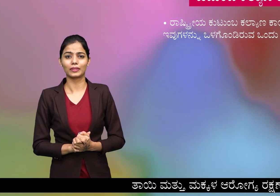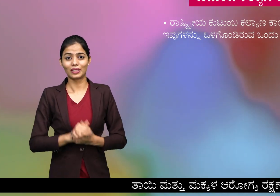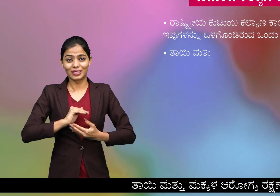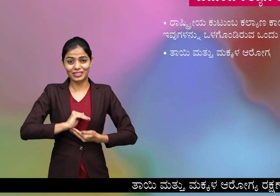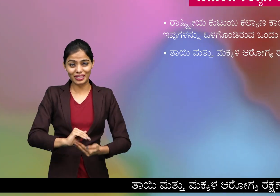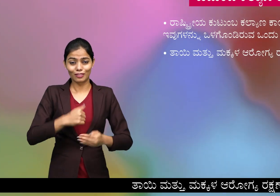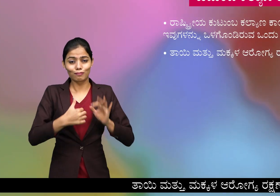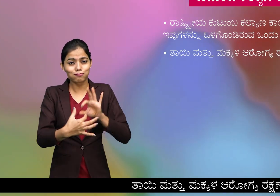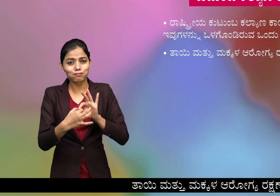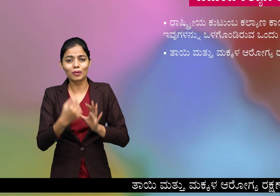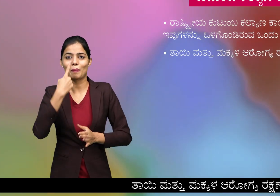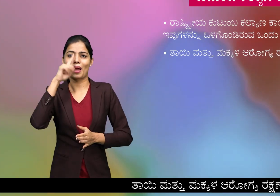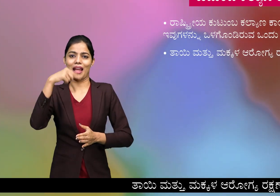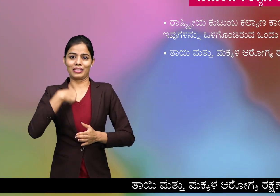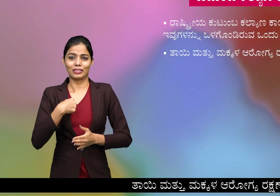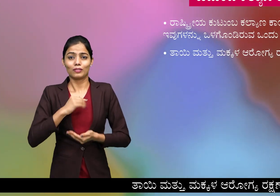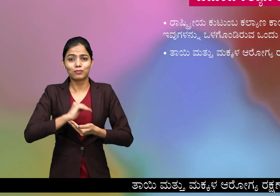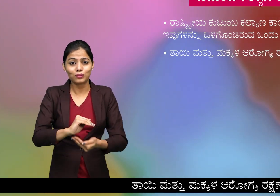ತಾಯಿ ಮತ್ತು ಮಕ್ಕಳ ಆರೋಗ್ಯ ರಕ್ಷಣೆ,